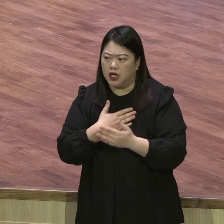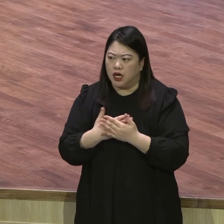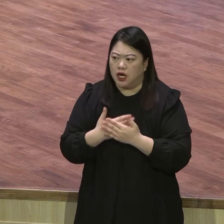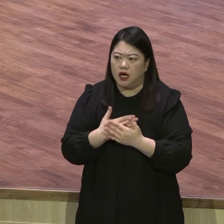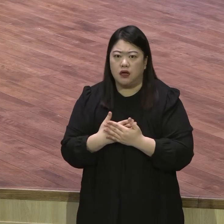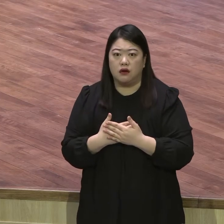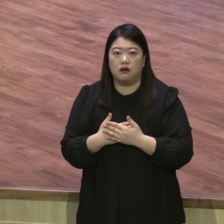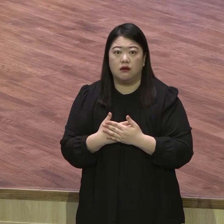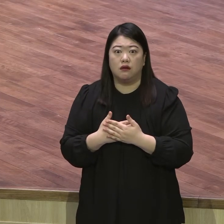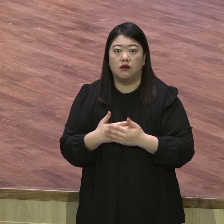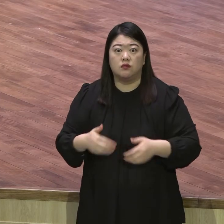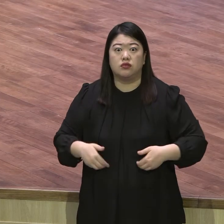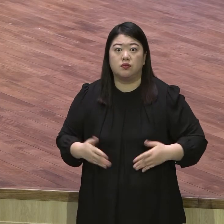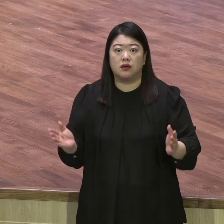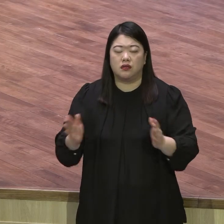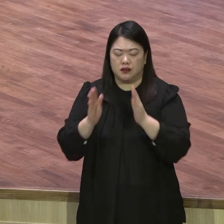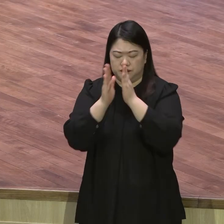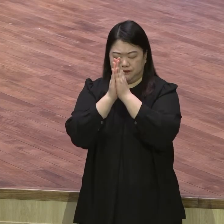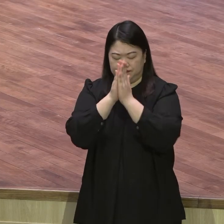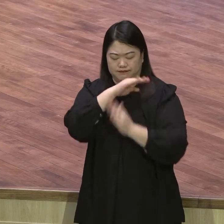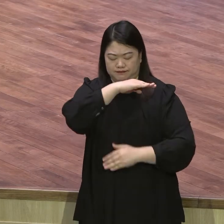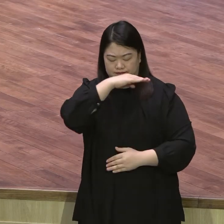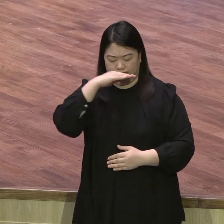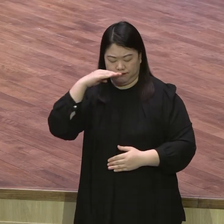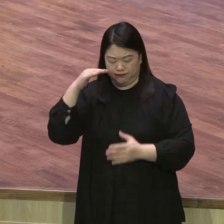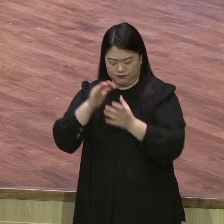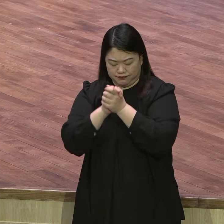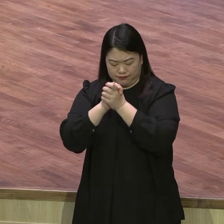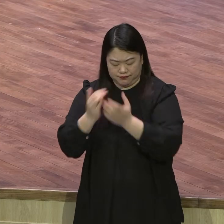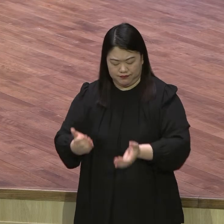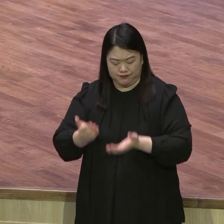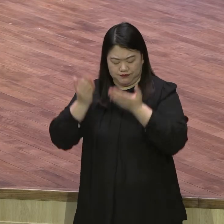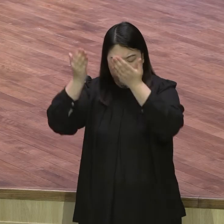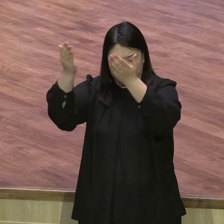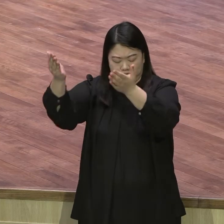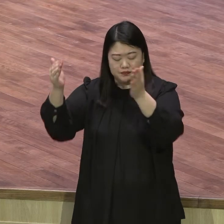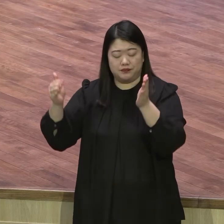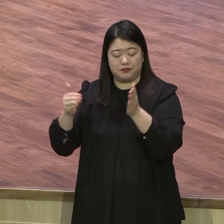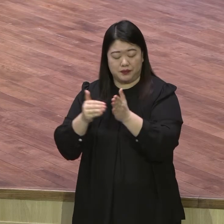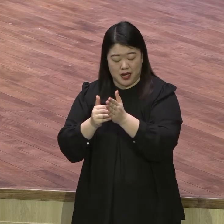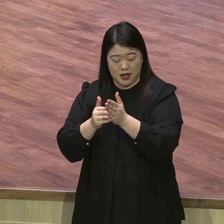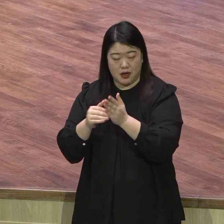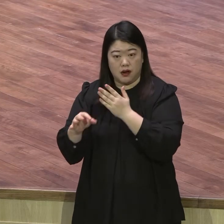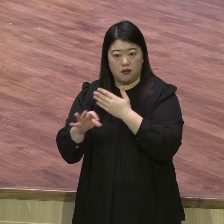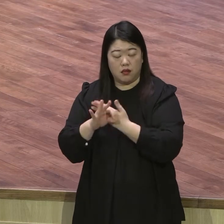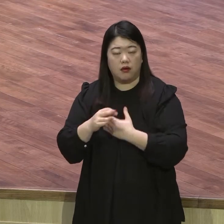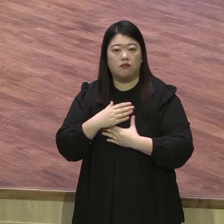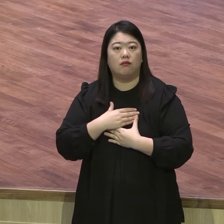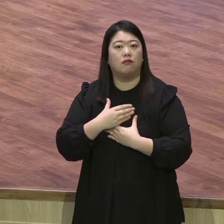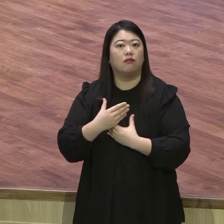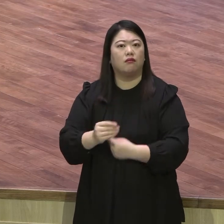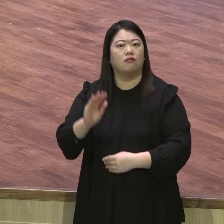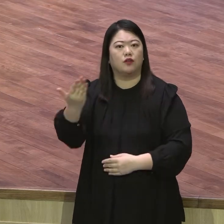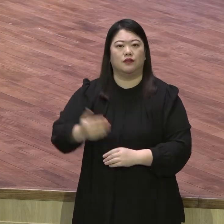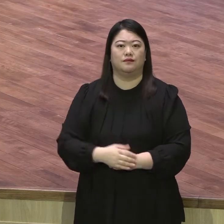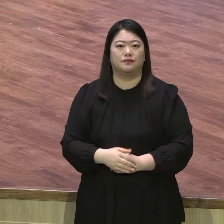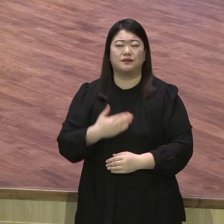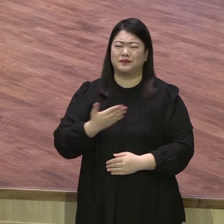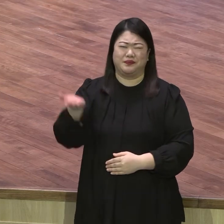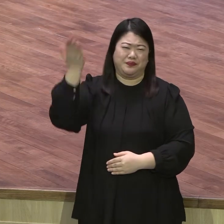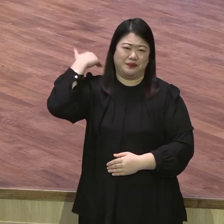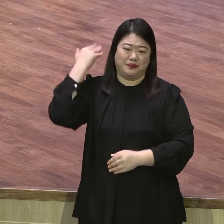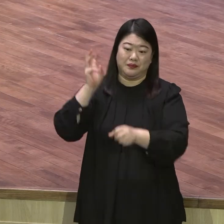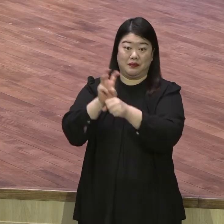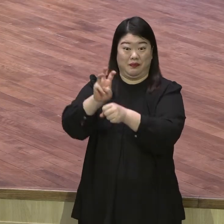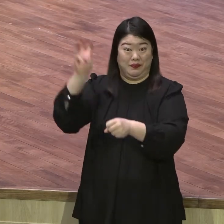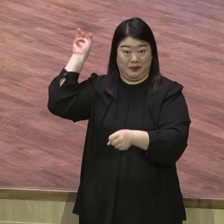앞에 다시금 점검해 볼 필요가 있어요. 평안입니다. 저는 이 교회를 이곳에, 목동에서 이곳에 와서 교회를 지을 때